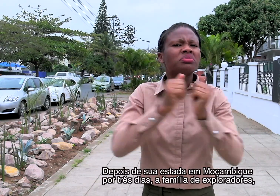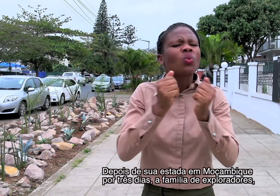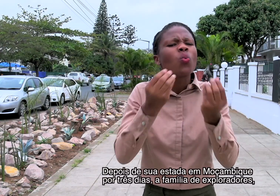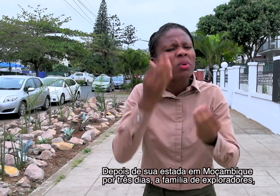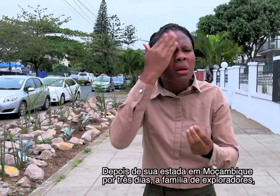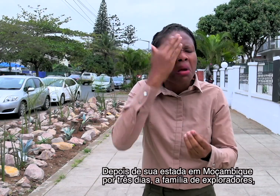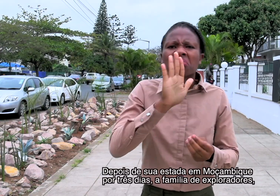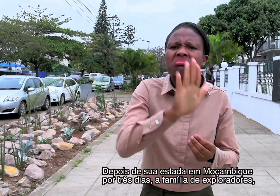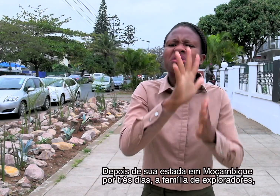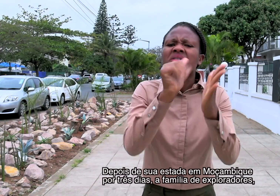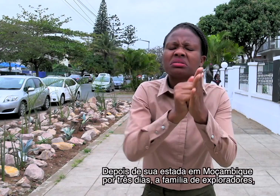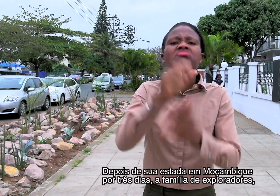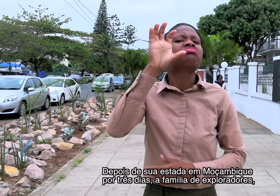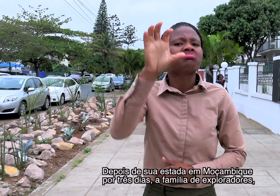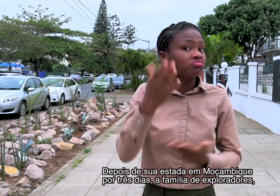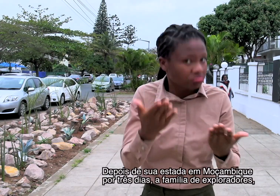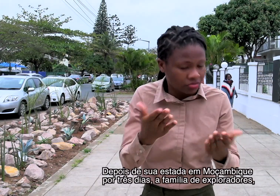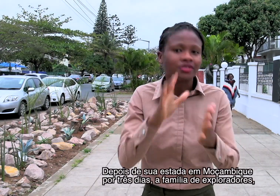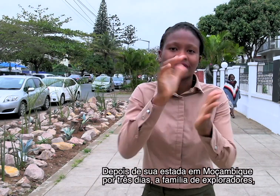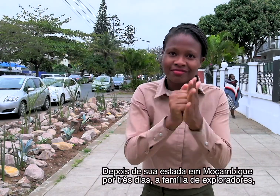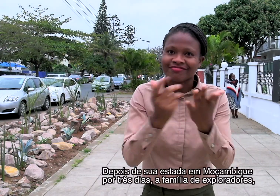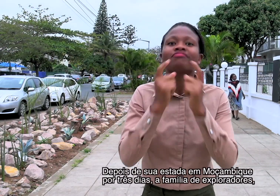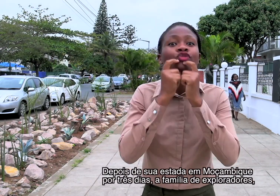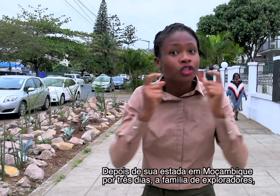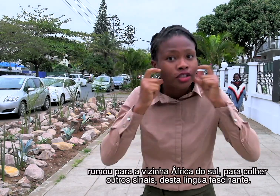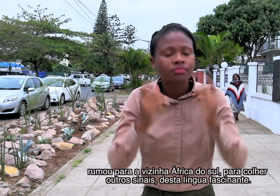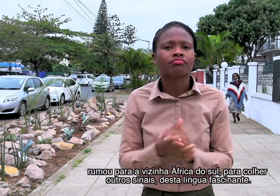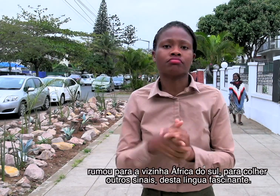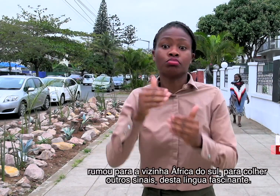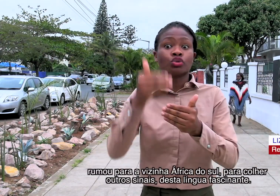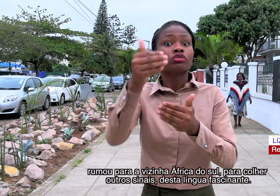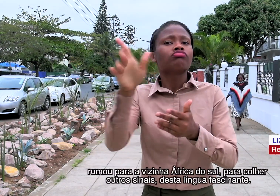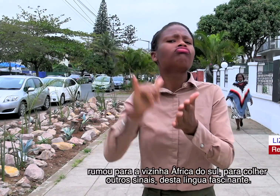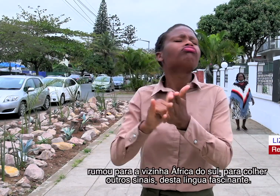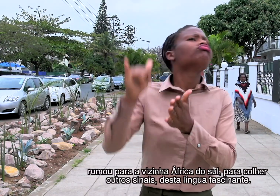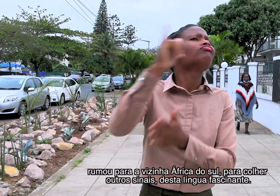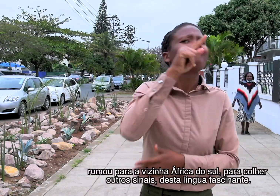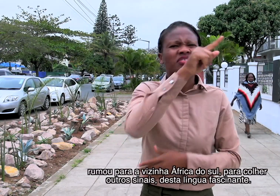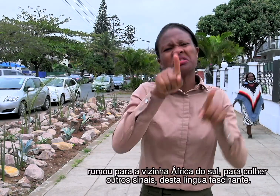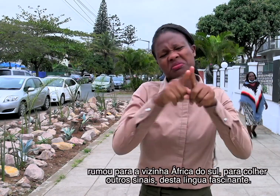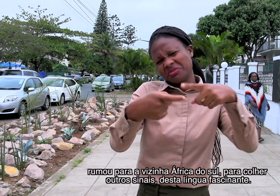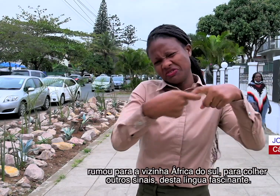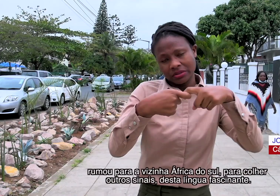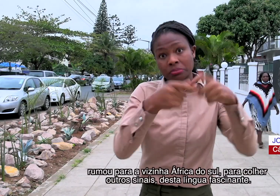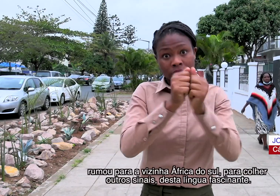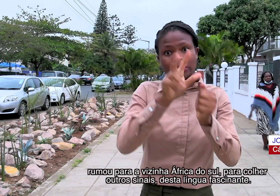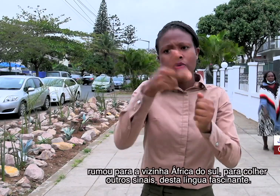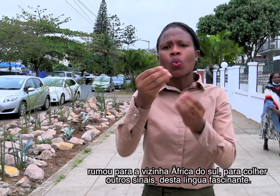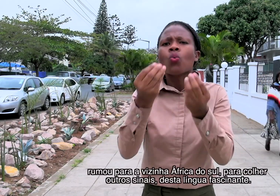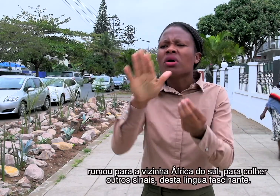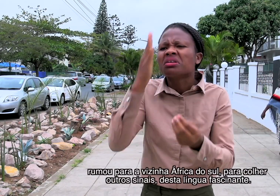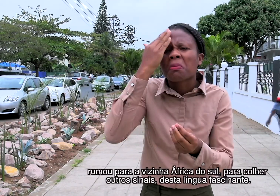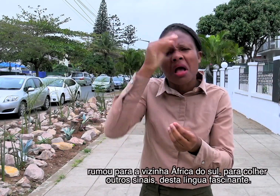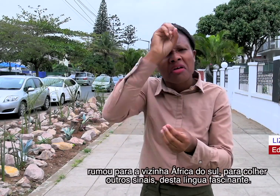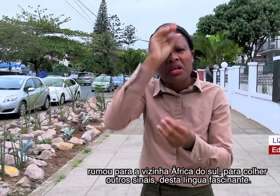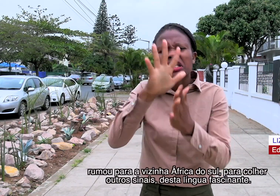Depois de sua estada em Moçambique por 3 dias, a família de exploradores rumou para a vizinha África do Sul para colher outros